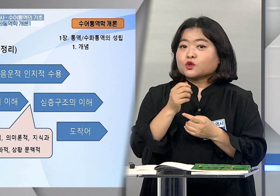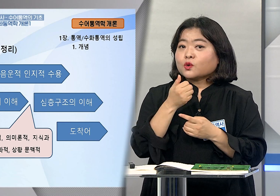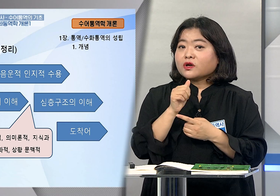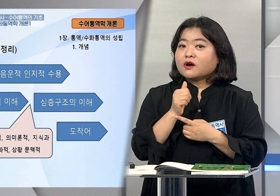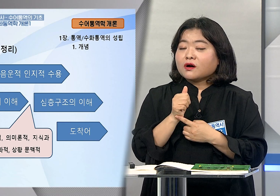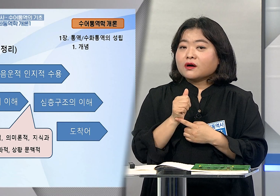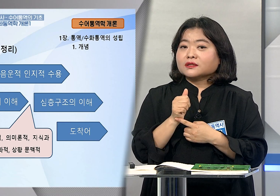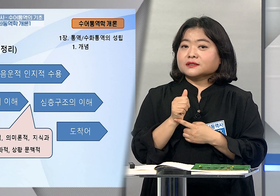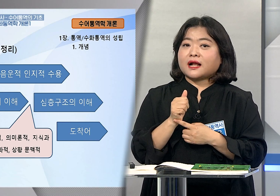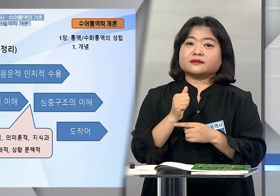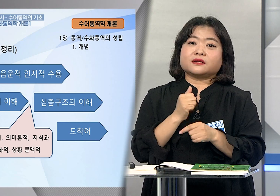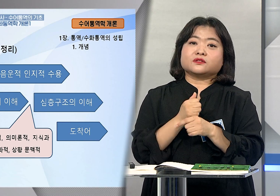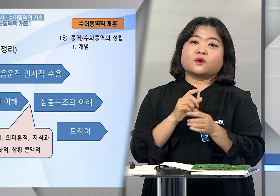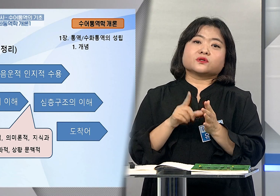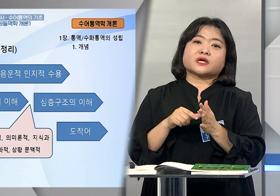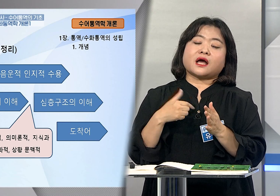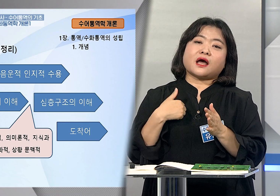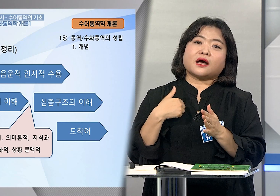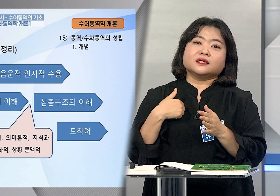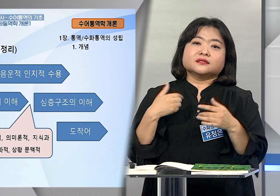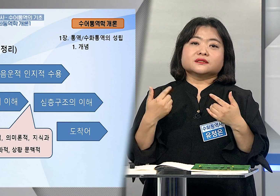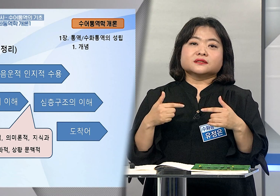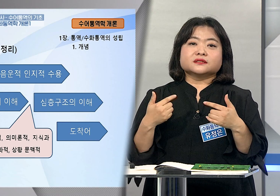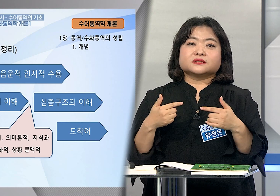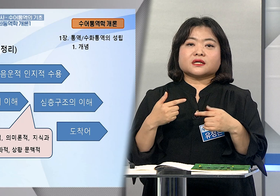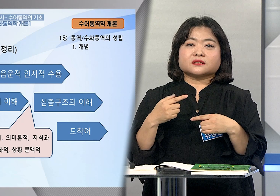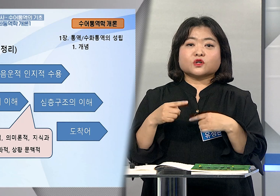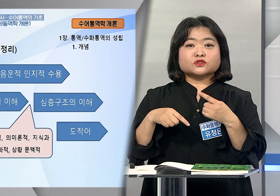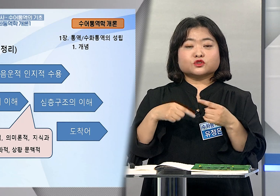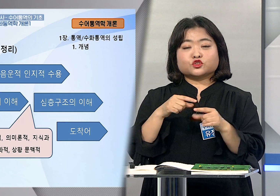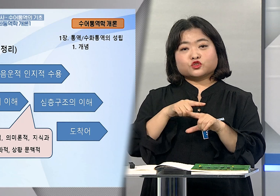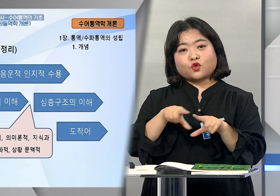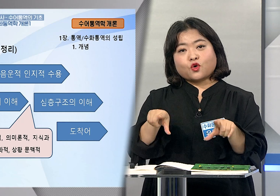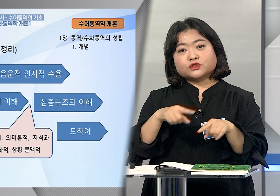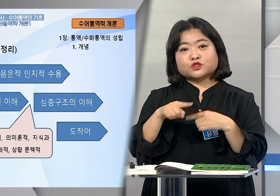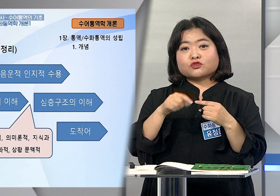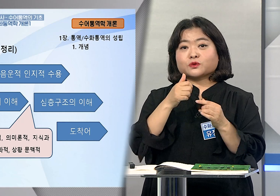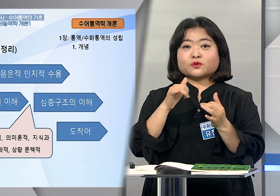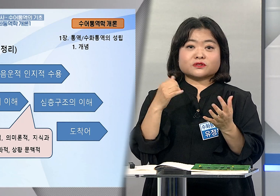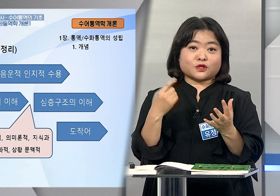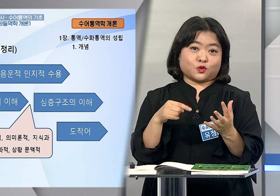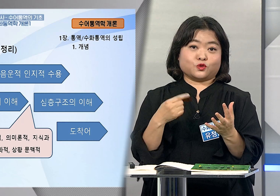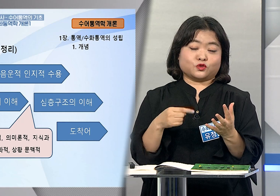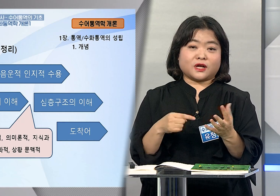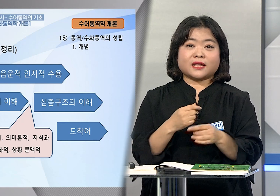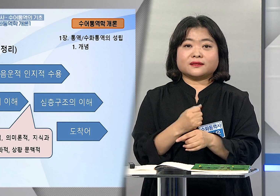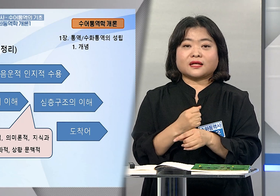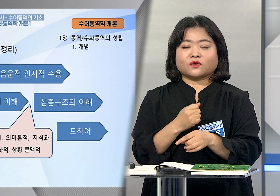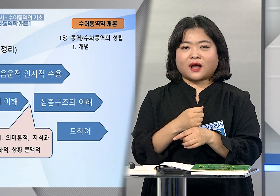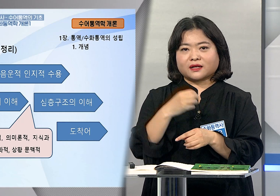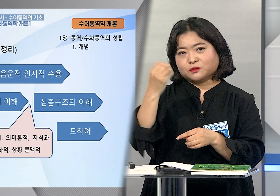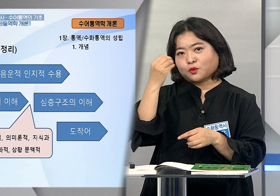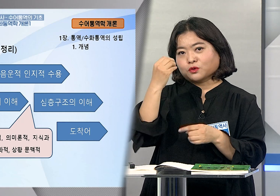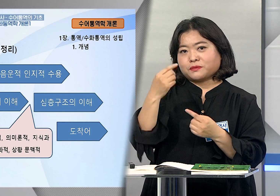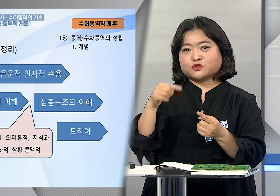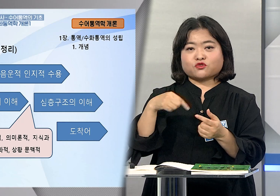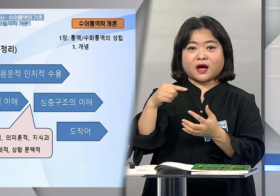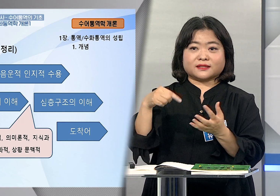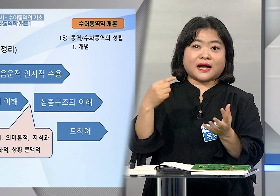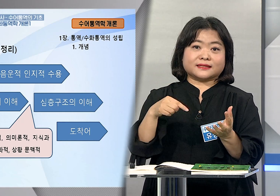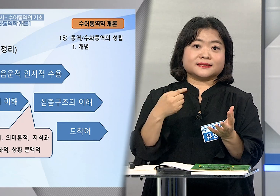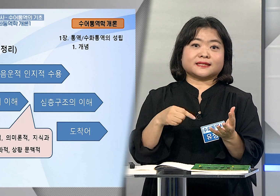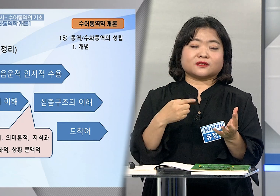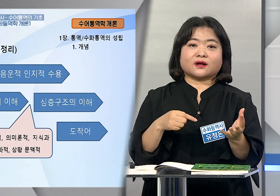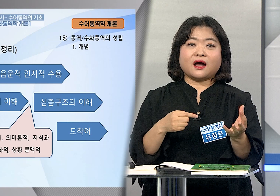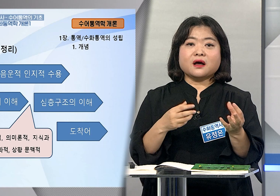네. 통역을 할 때는요, 제가 늘 저는 주로 수화 통역사 교육을 한다던가 아니면 고급반